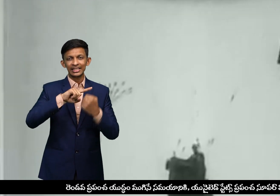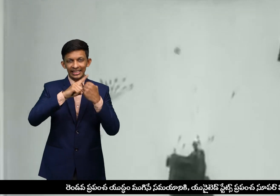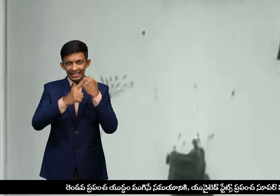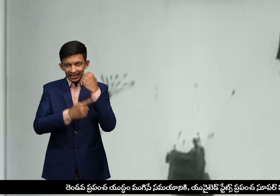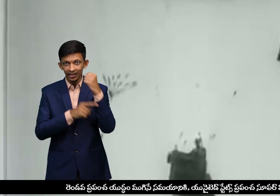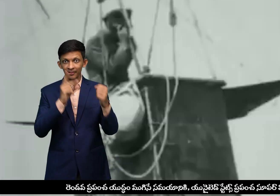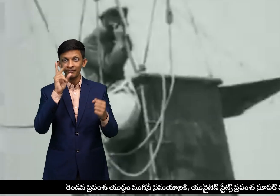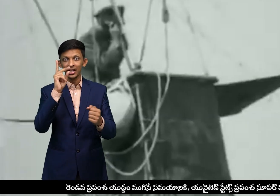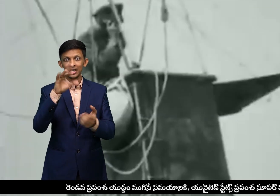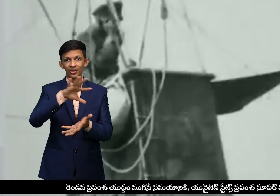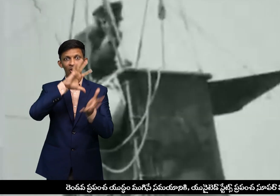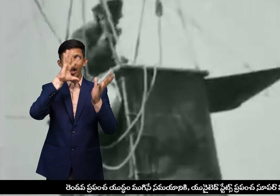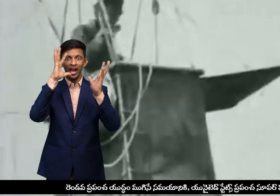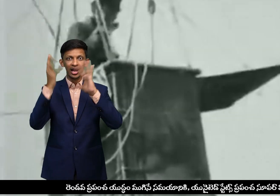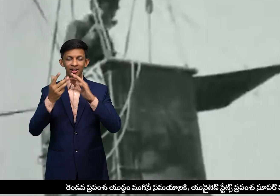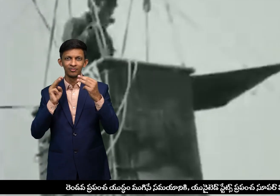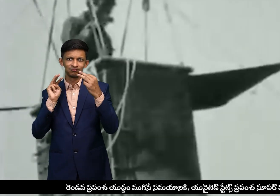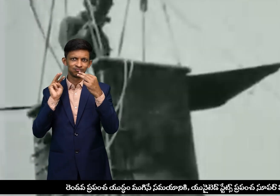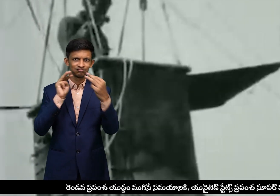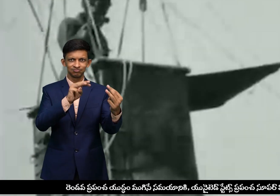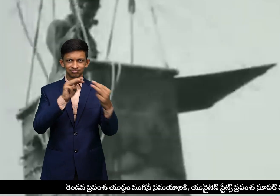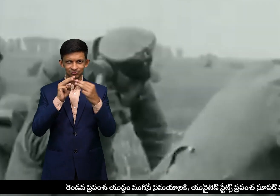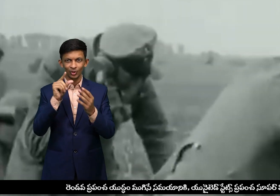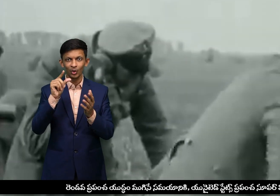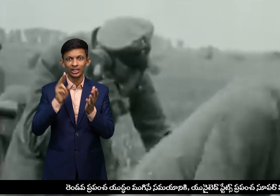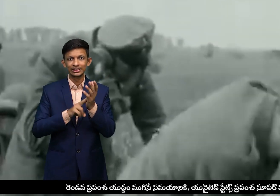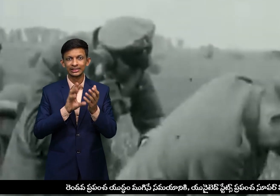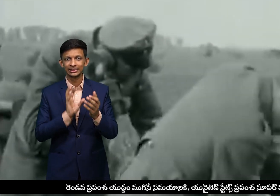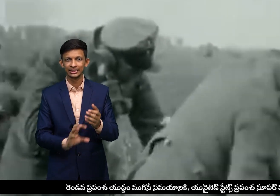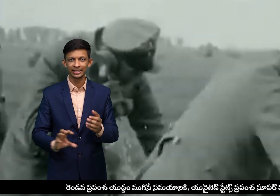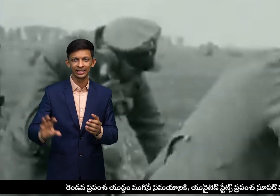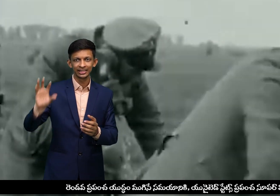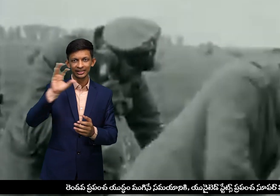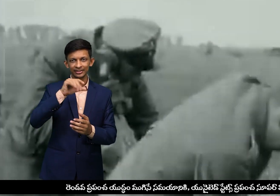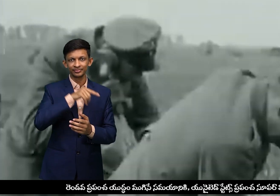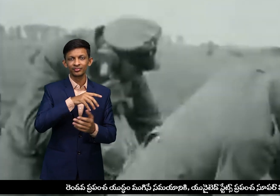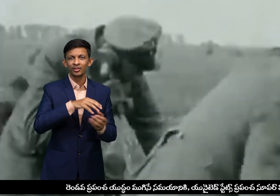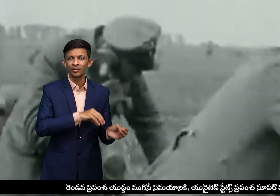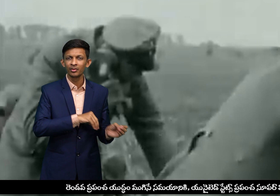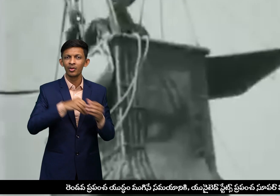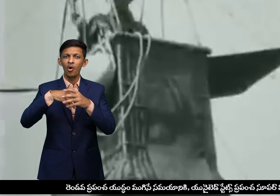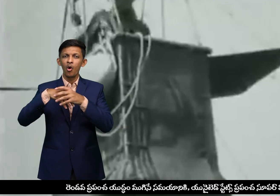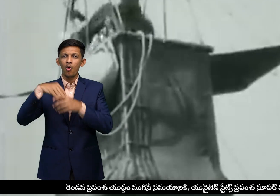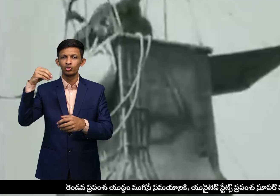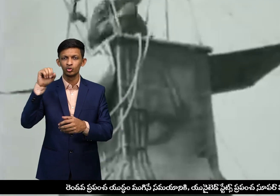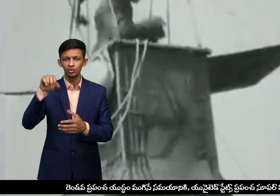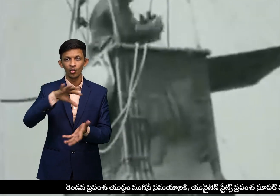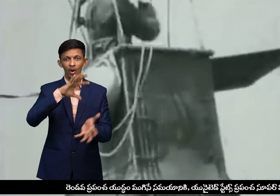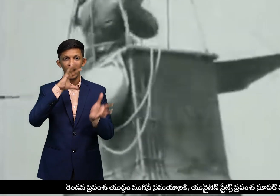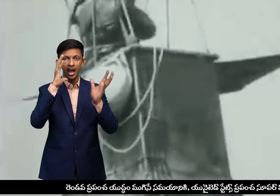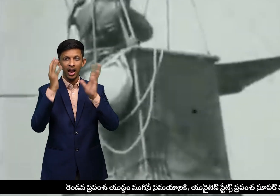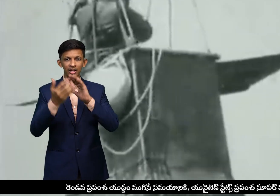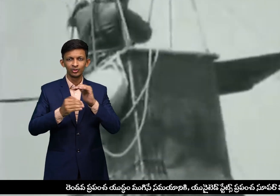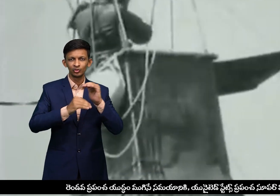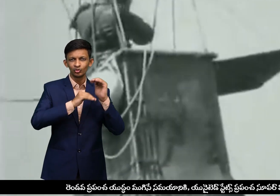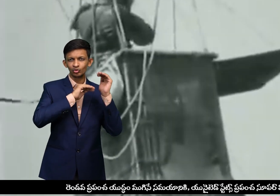రెండవ ప్రపంచ యుద్ధం ముగిసే సమయానికి యునైటెడ్ స్టేట్స్ ప్రపంచ సూపర్ పవర్గా అవతరించింది.